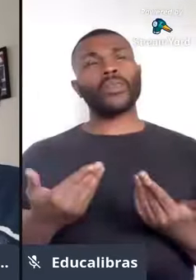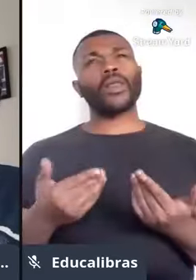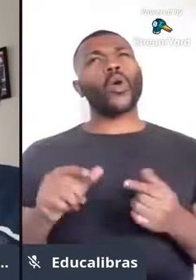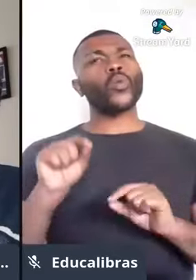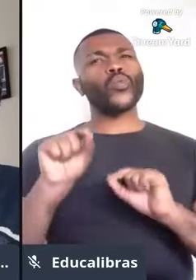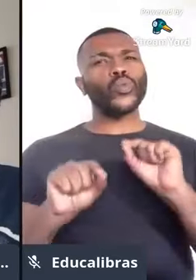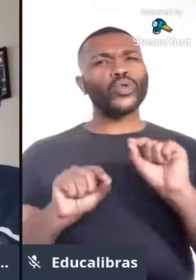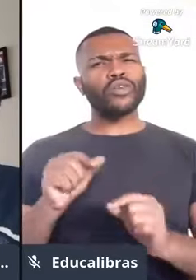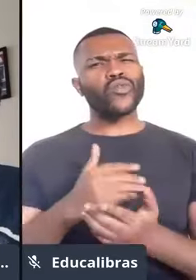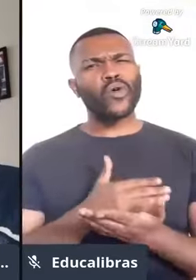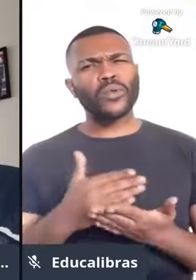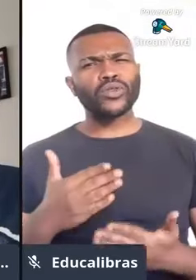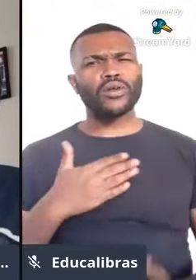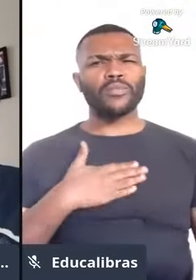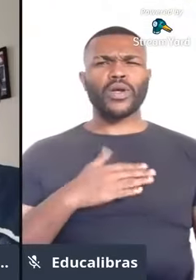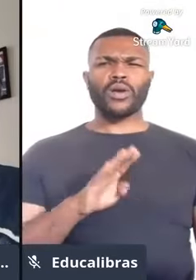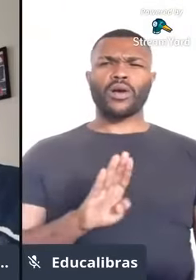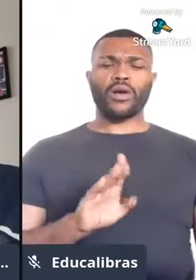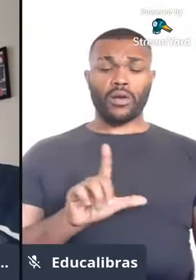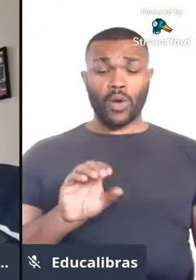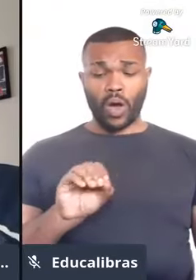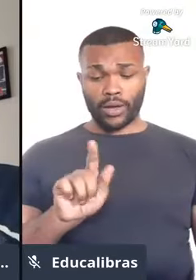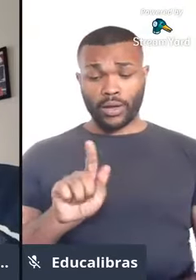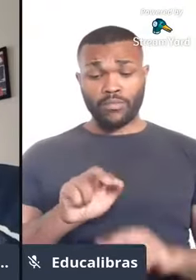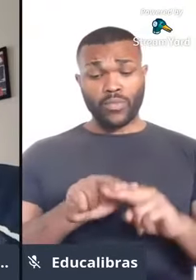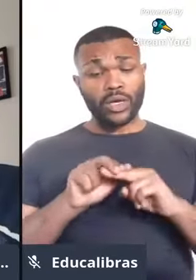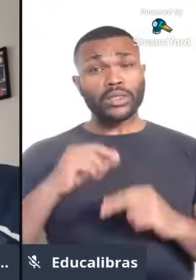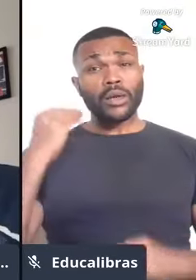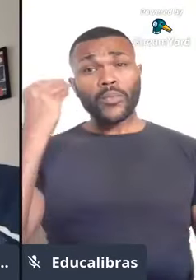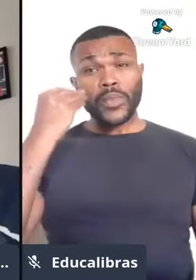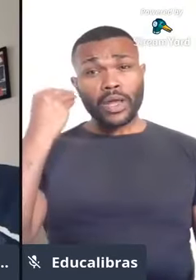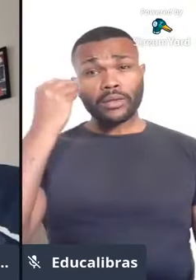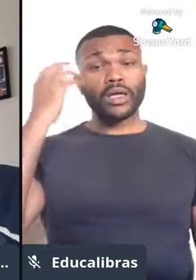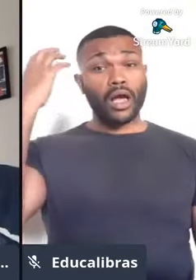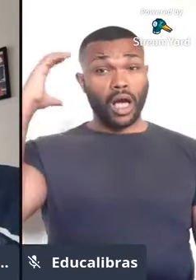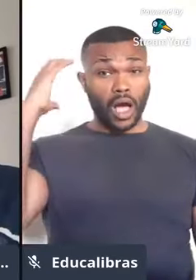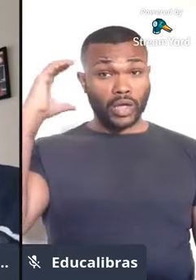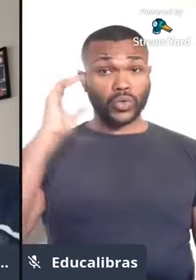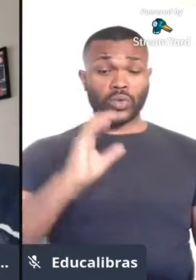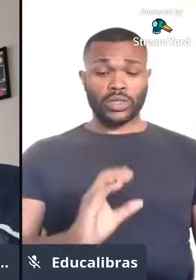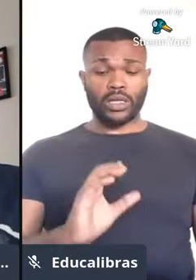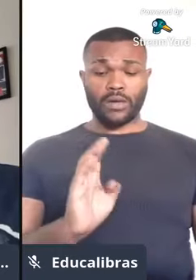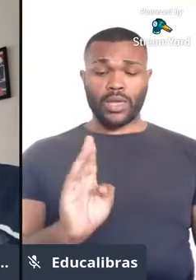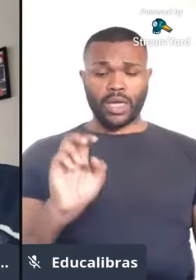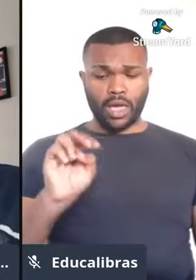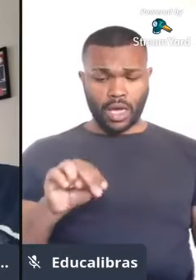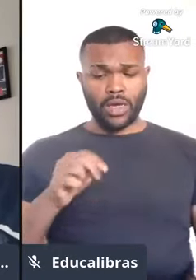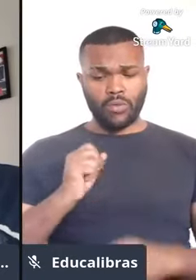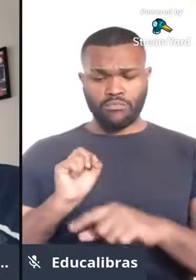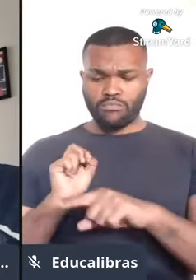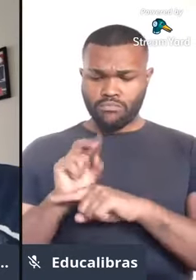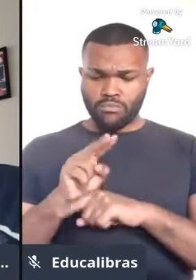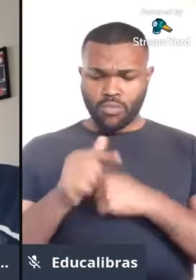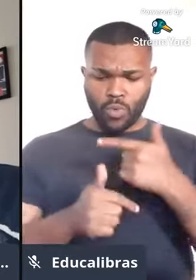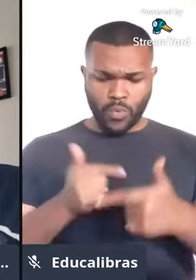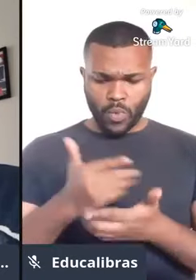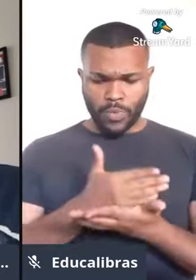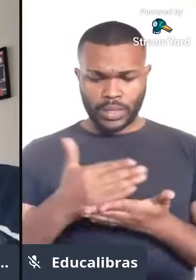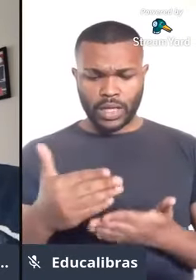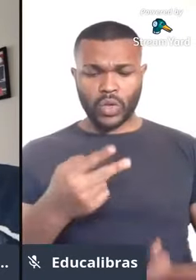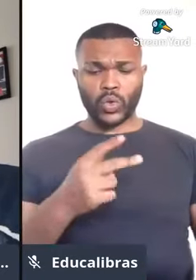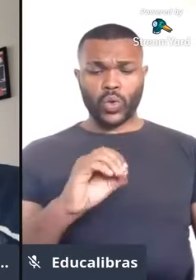minha experiência na Rádio CBN. Eu fui trabalhar na Rádio CBN em 2006, eu fui contratado